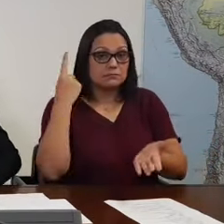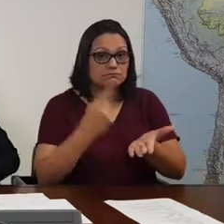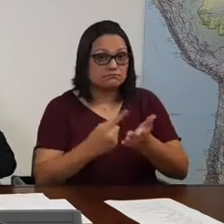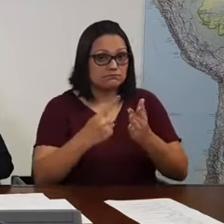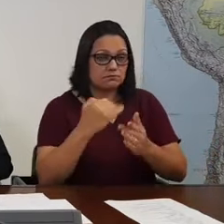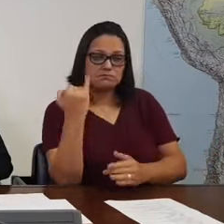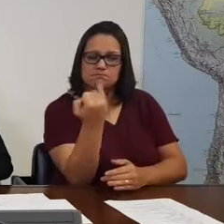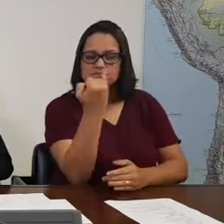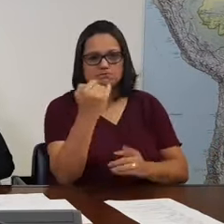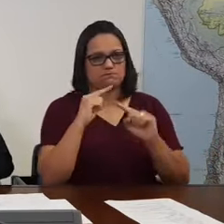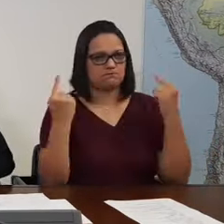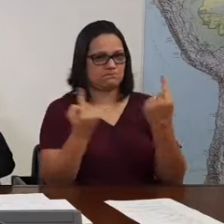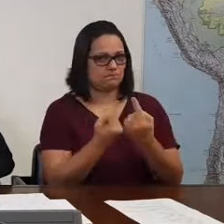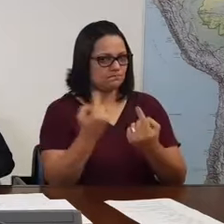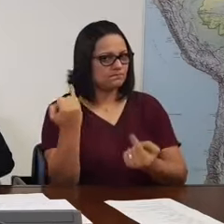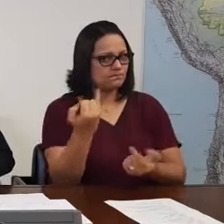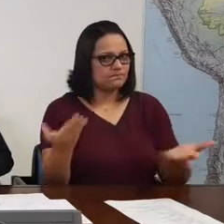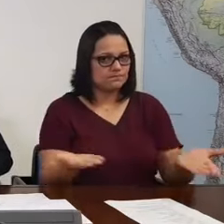hoje.